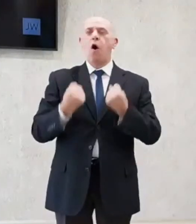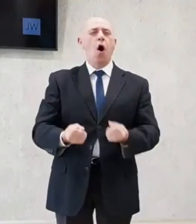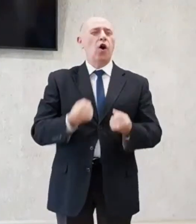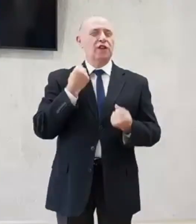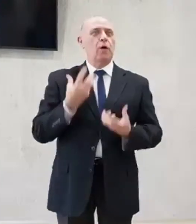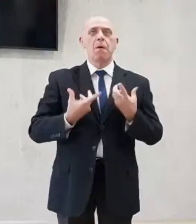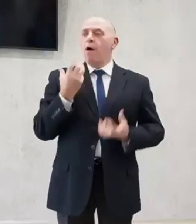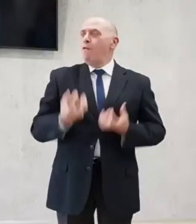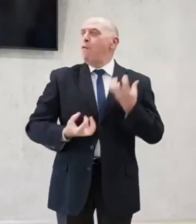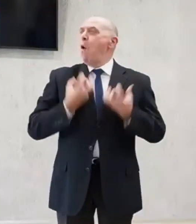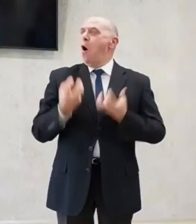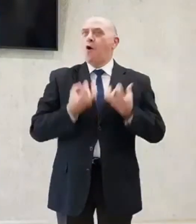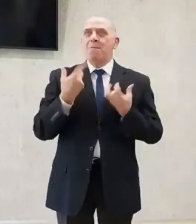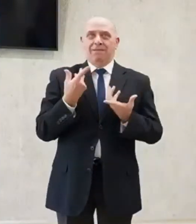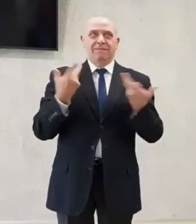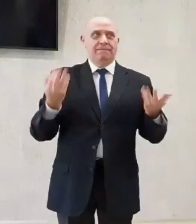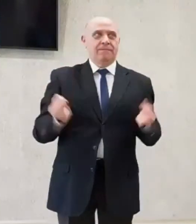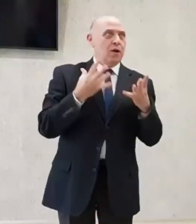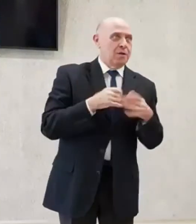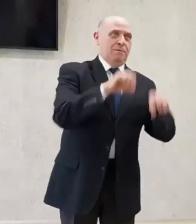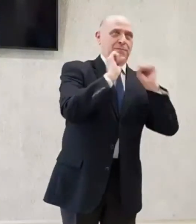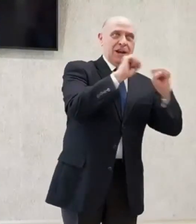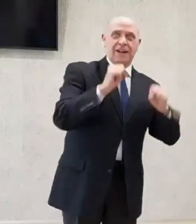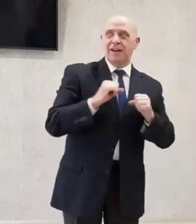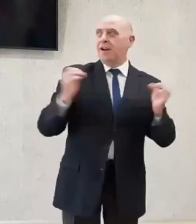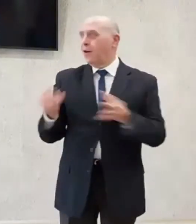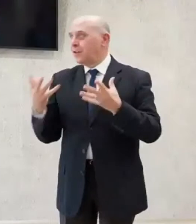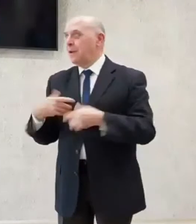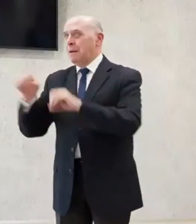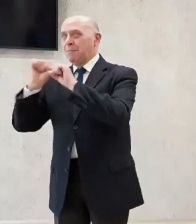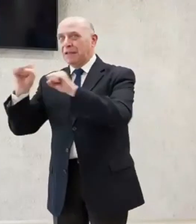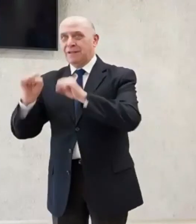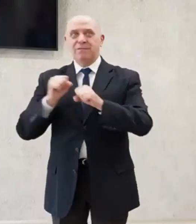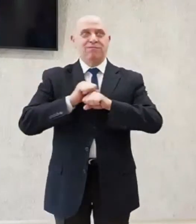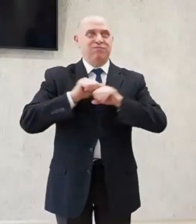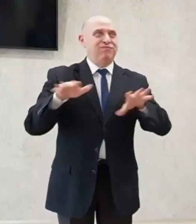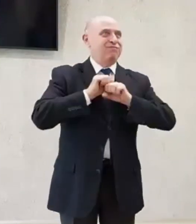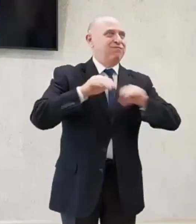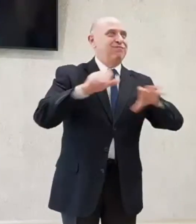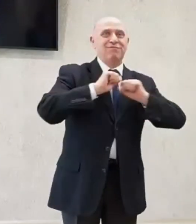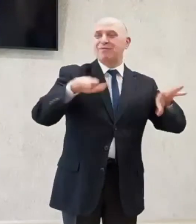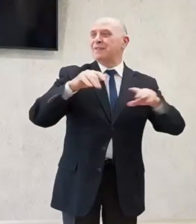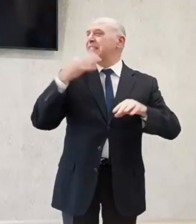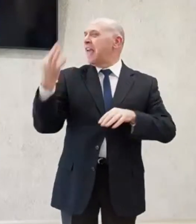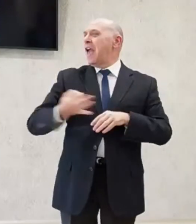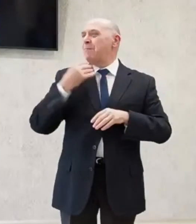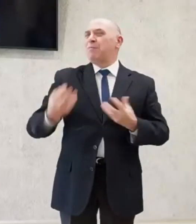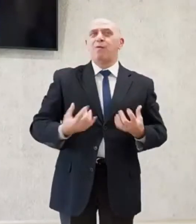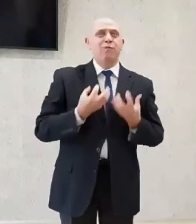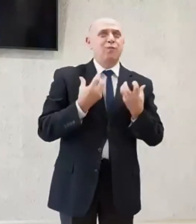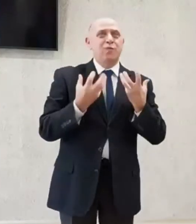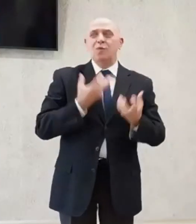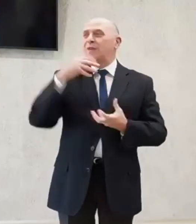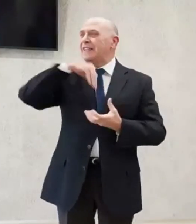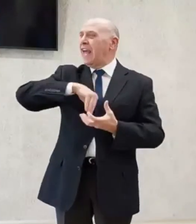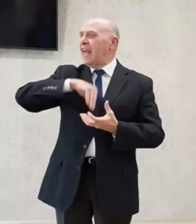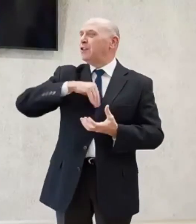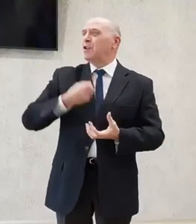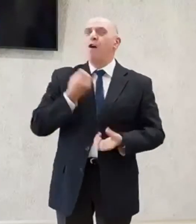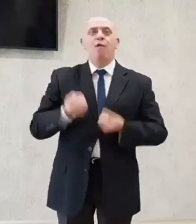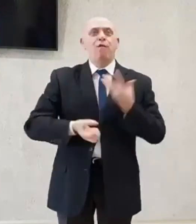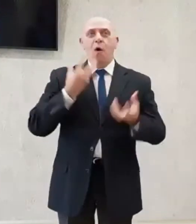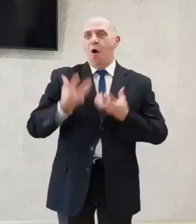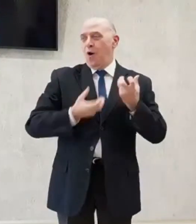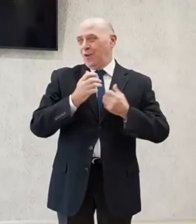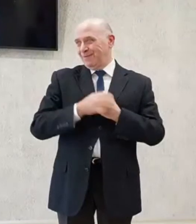opportunità di poter dare testimonianza da altre persone di poter portare la conoscenza della Bibbia agli altri con